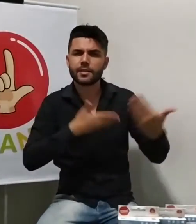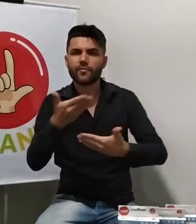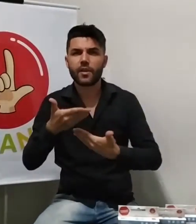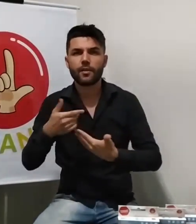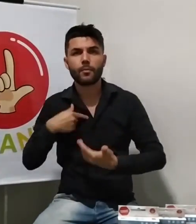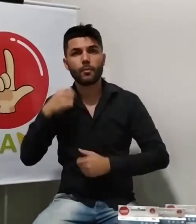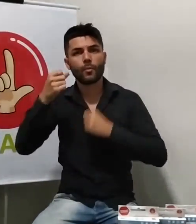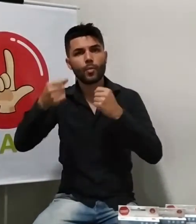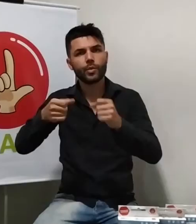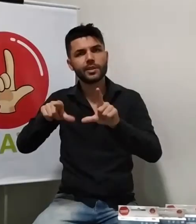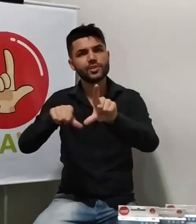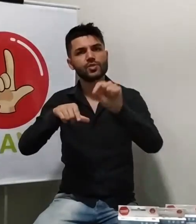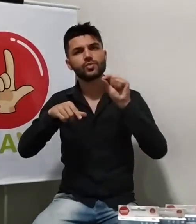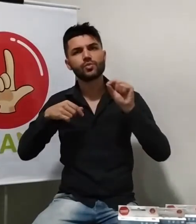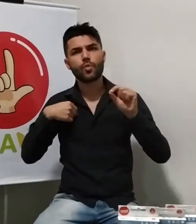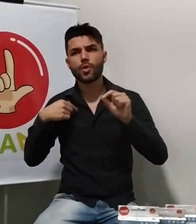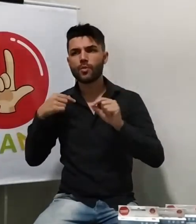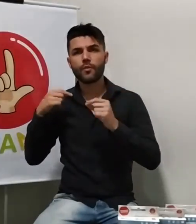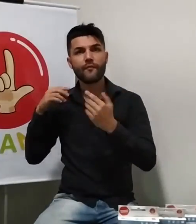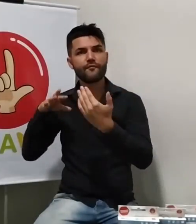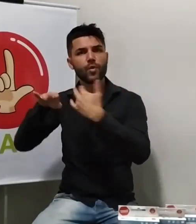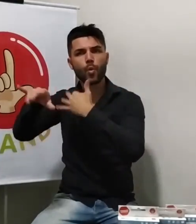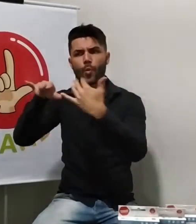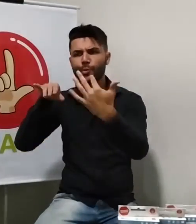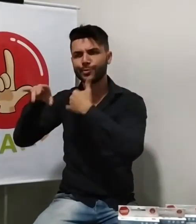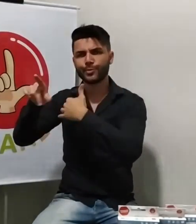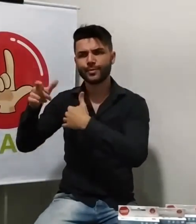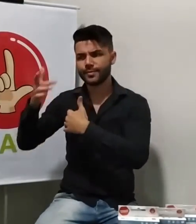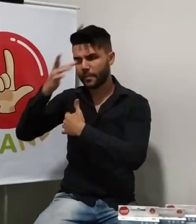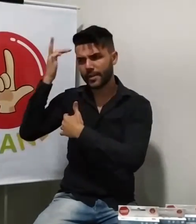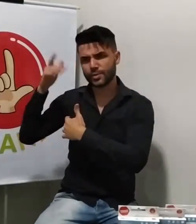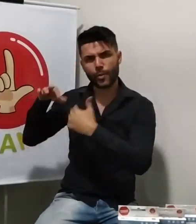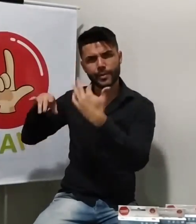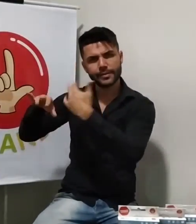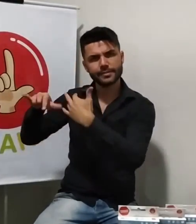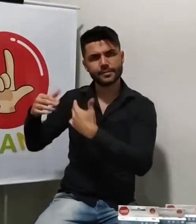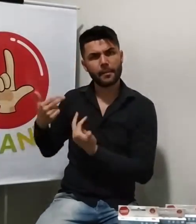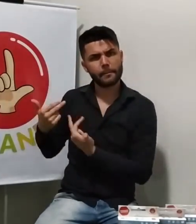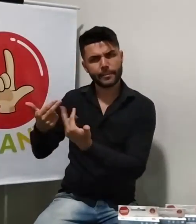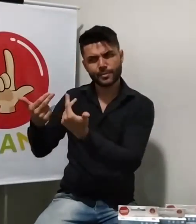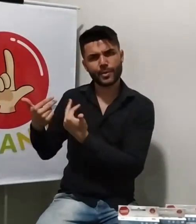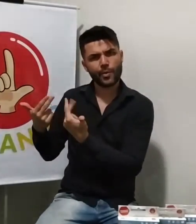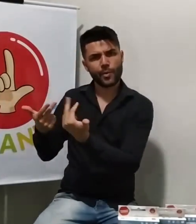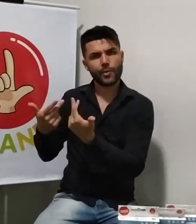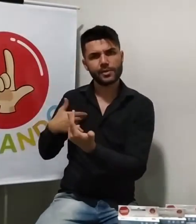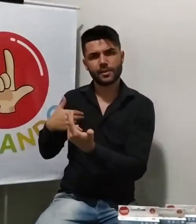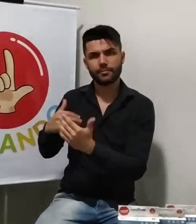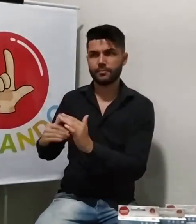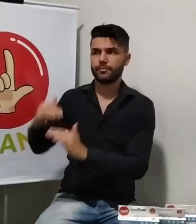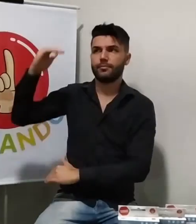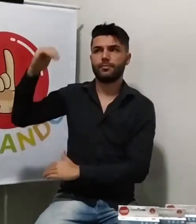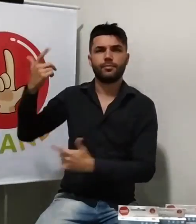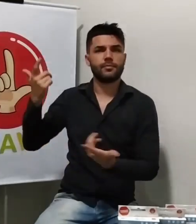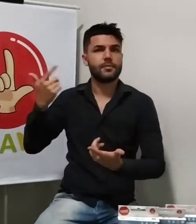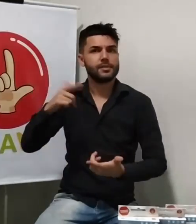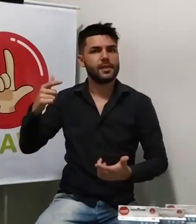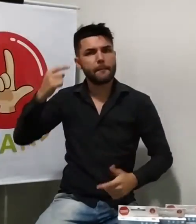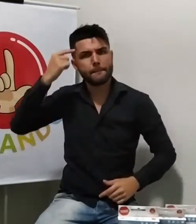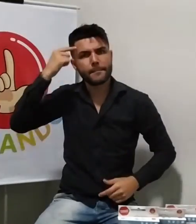destino para o fluxo. É óbvio, né? Dá muito menos trabalho viver dessa forma. Dá muito menos trabalho ter que viver assim, sem pensar, sem questionar. Agora, o final da vida,